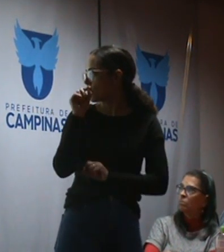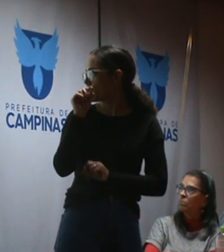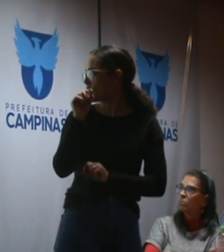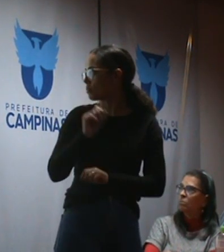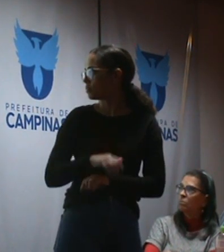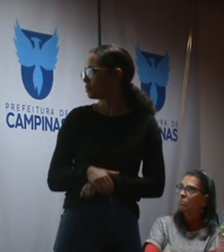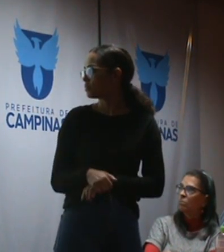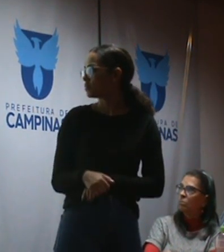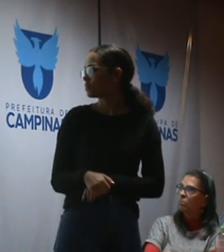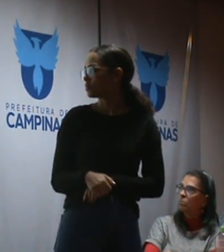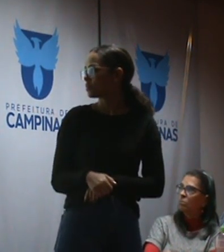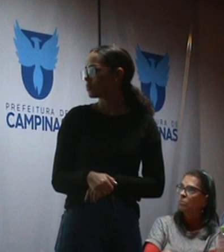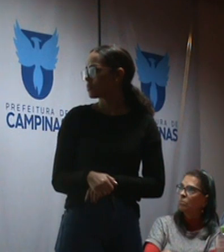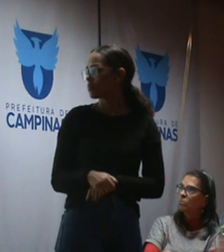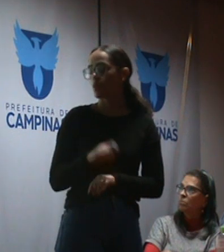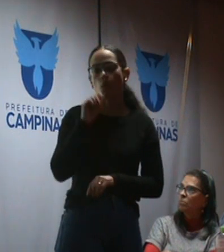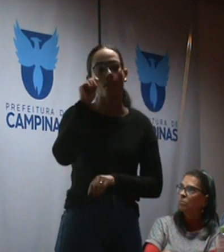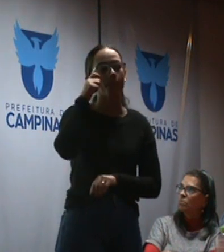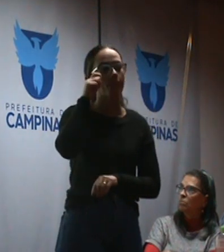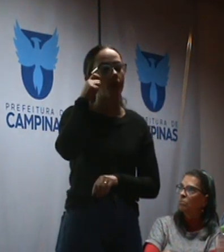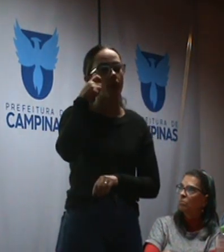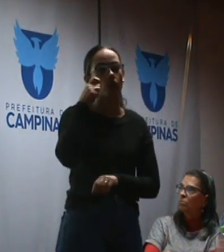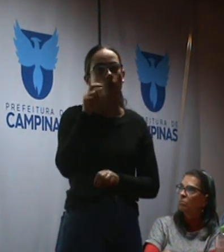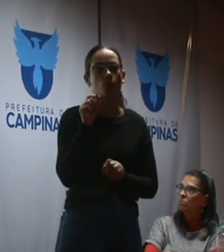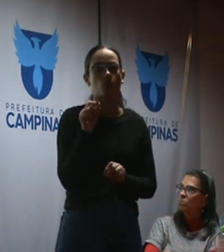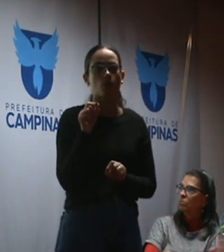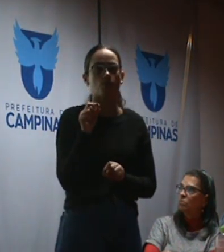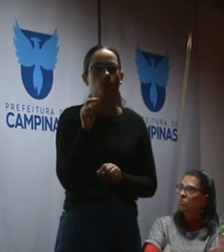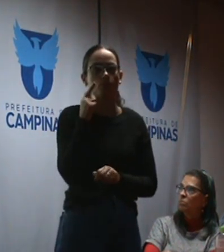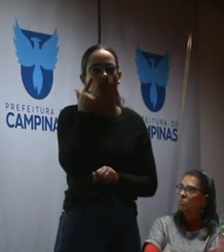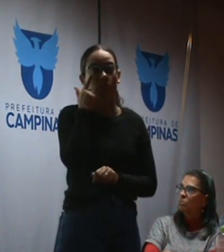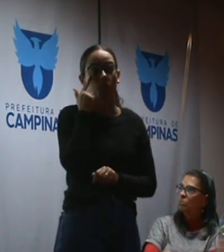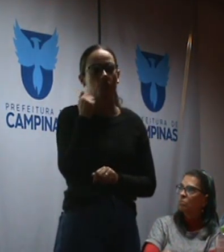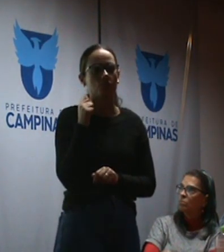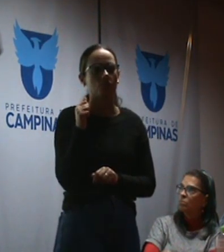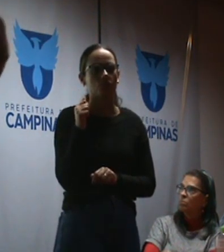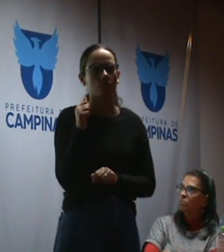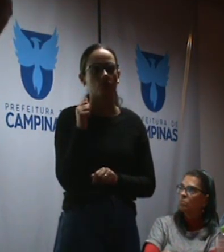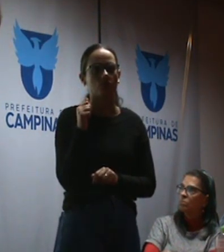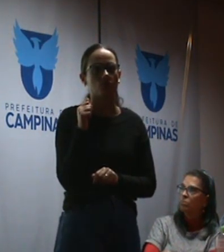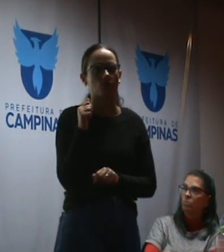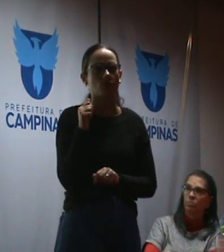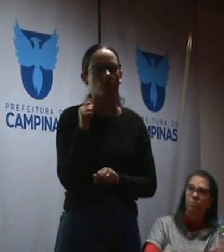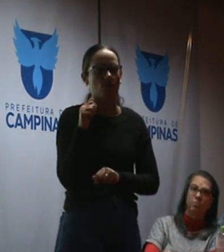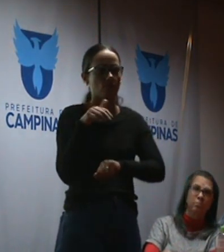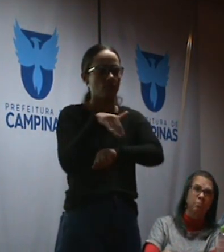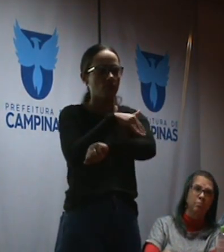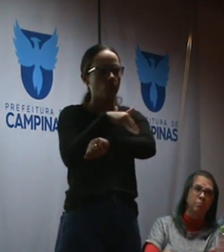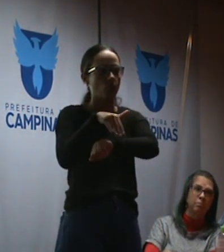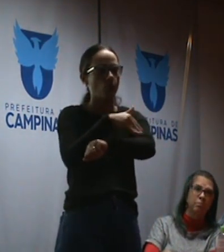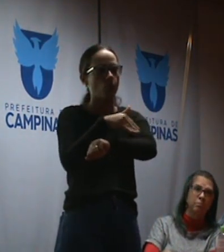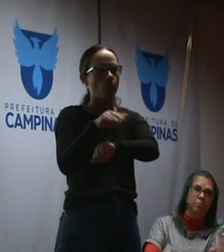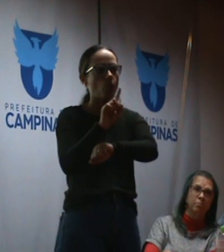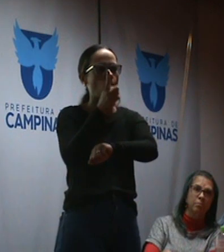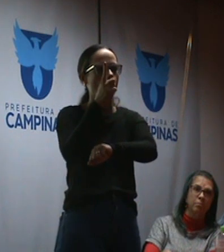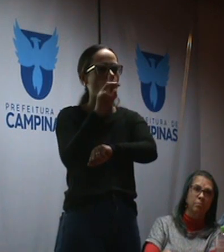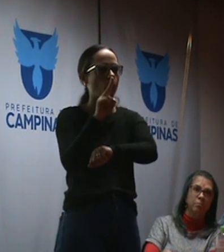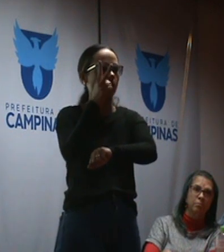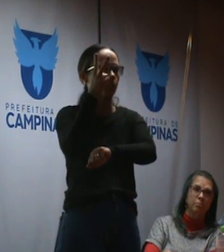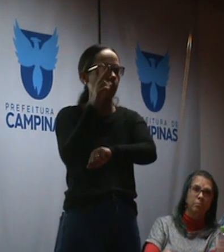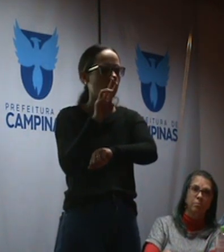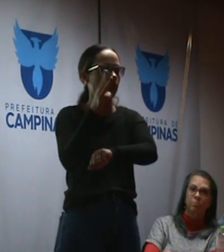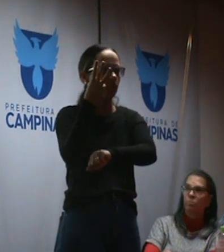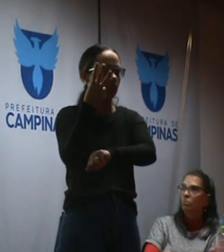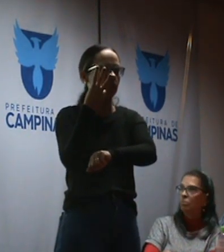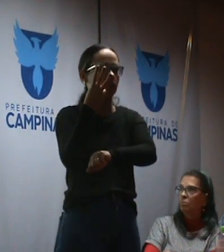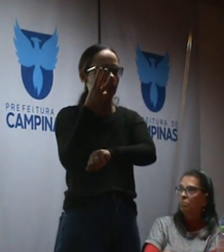frente. Os pretinhos é quando tem mais de um caso na mesma rua ou no mesmo endereço. Aí ele não consegue distinguir, ele